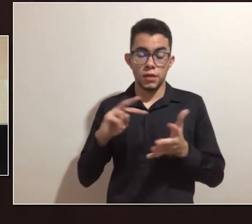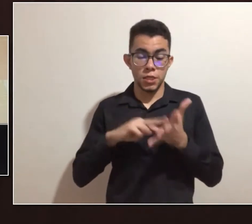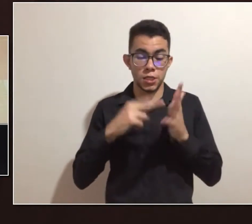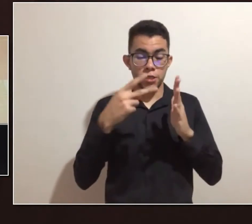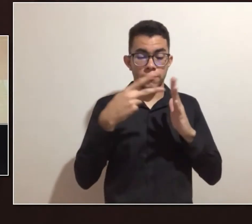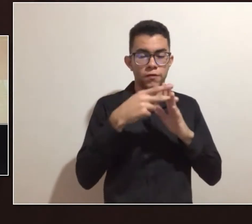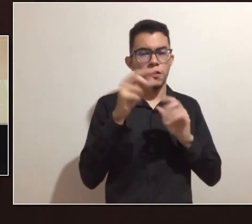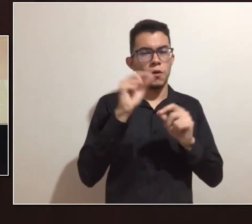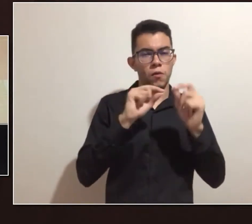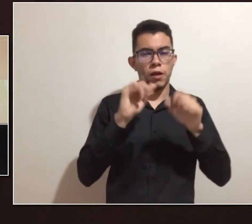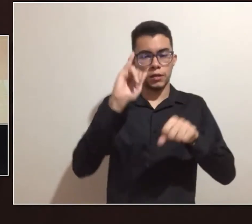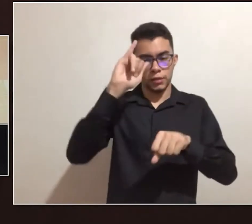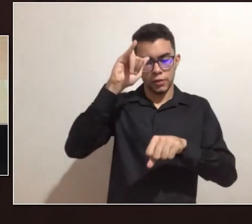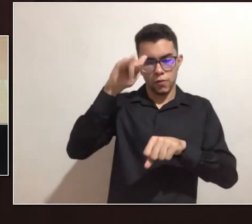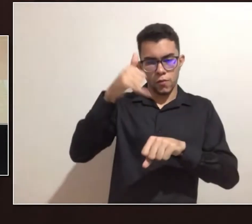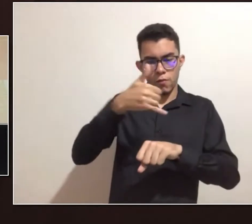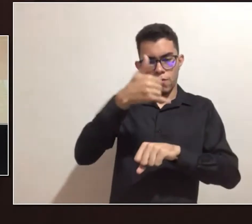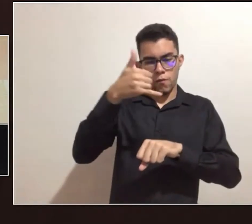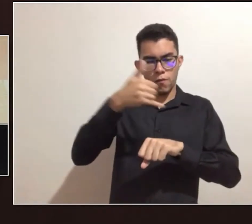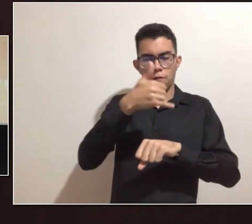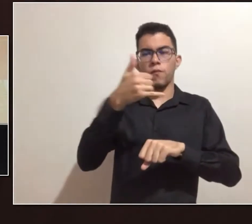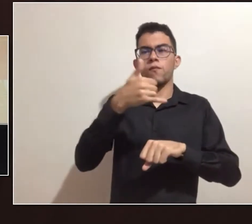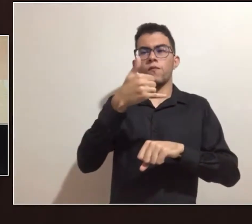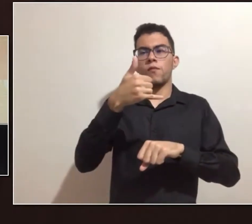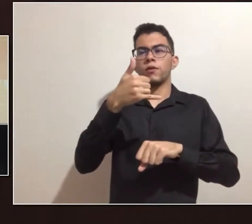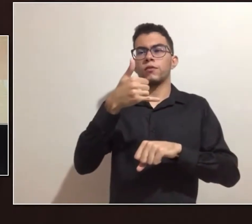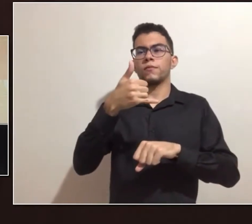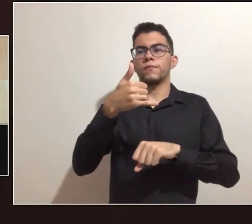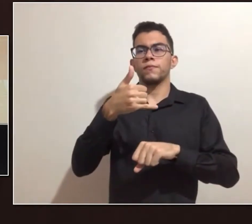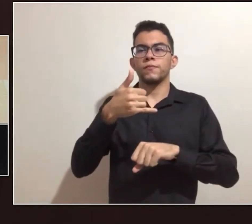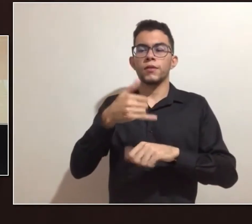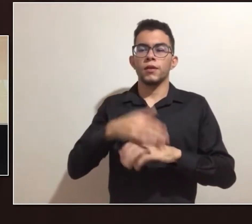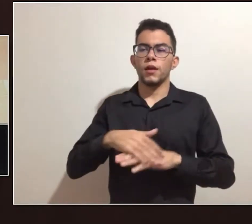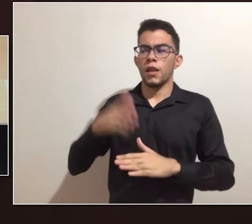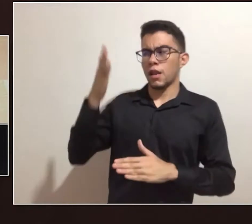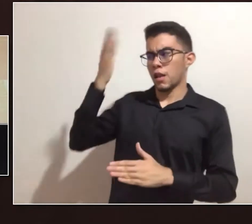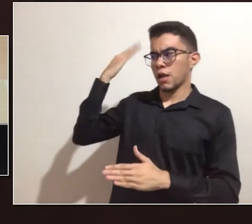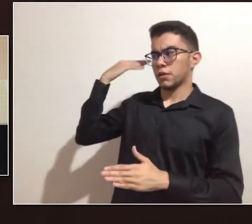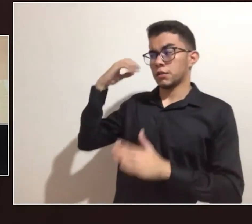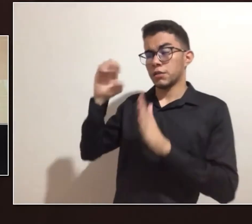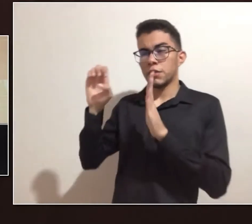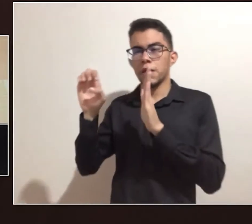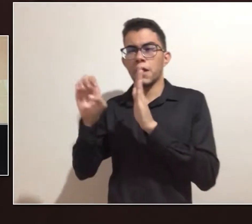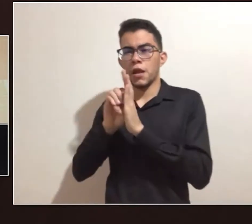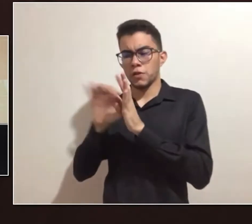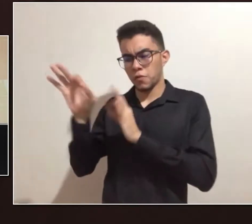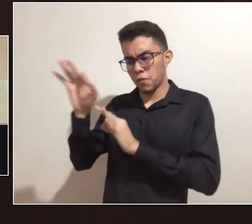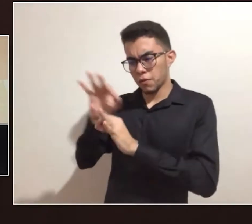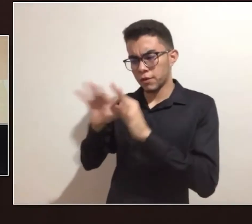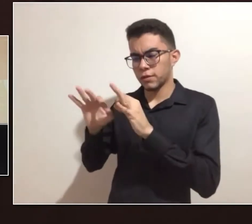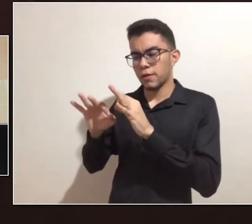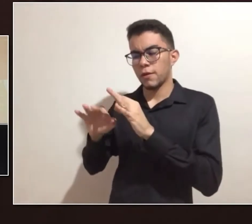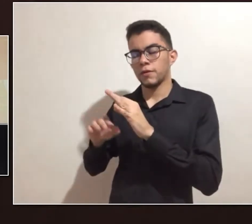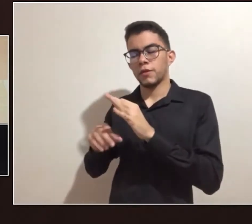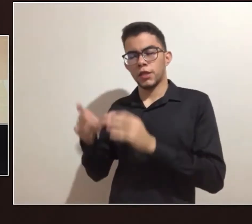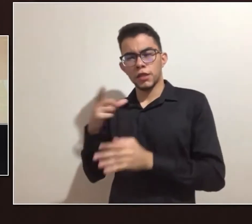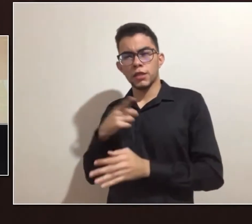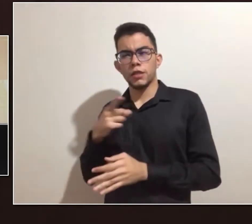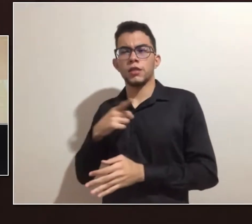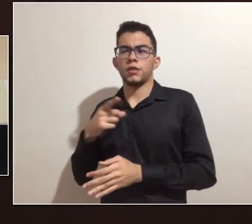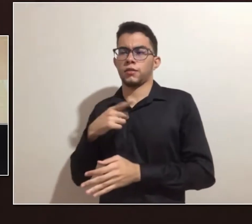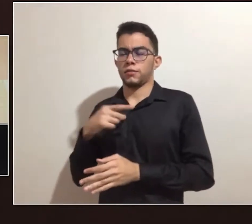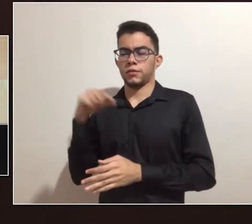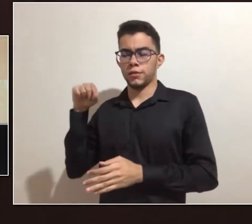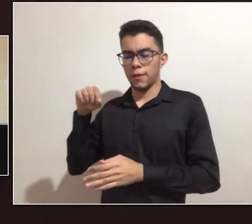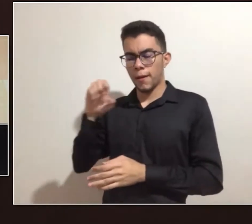da unção em Êxodo 30. Então, esse óleo composto da unção, queridos irmãos, é o